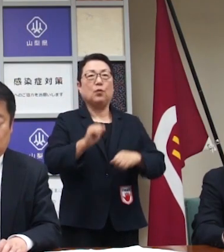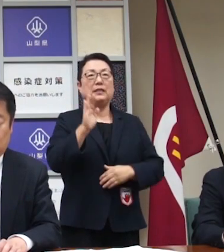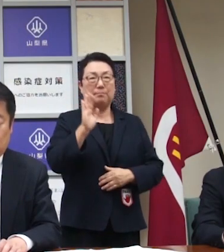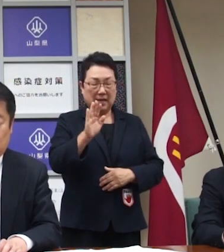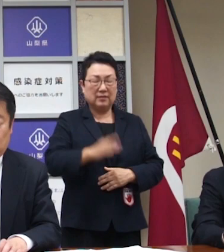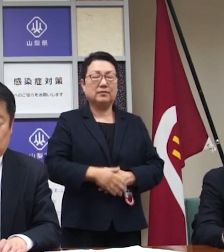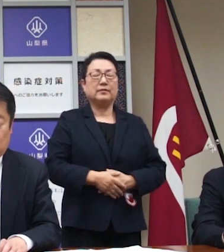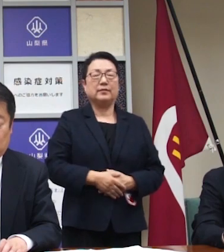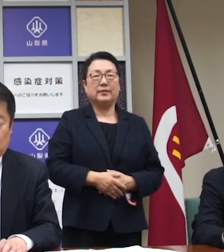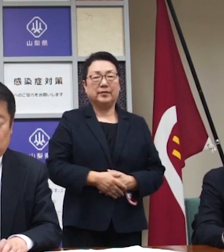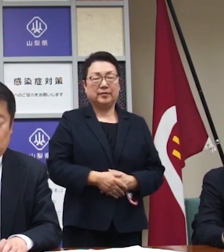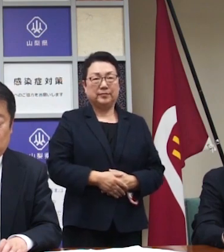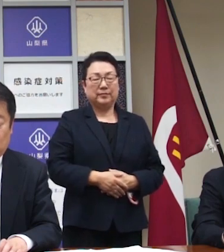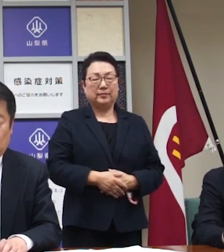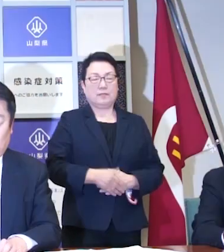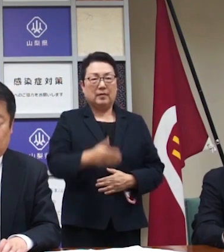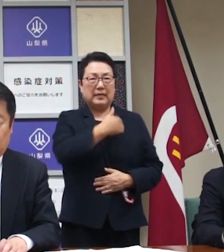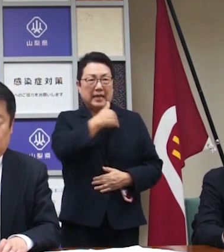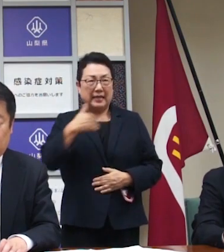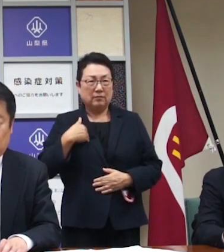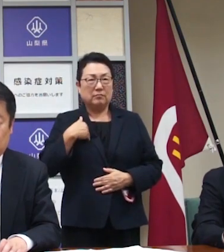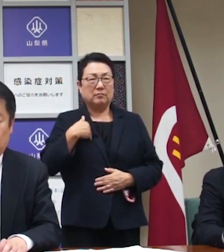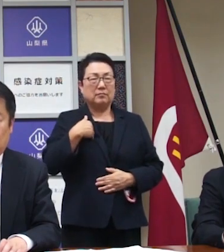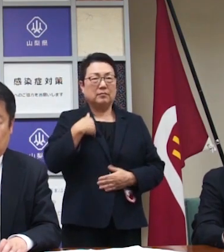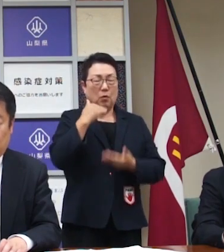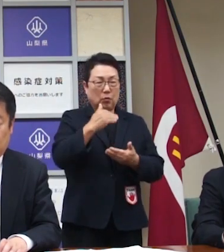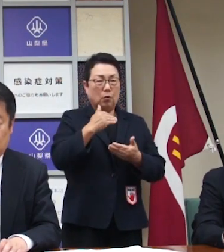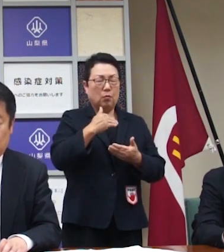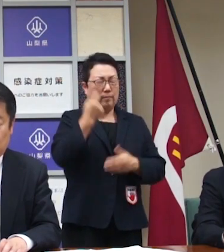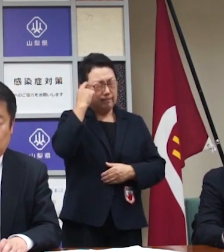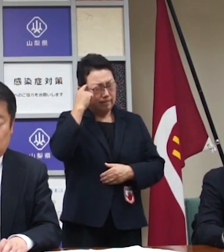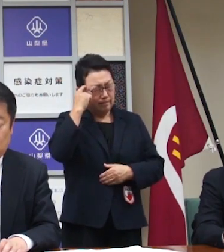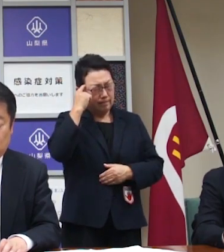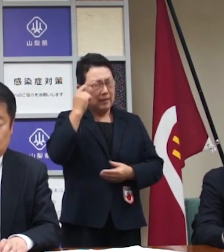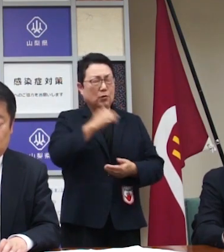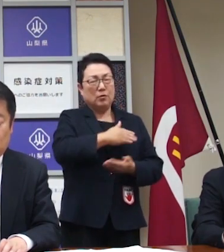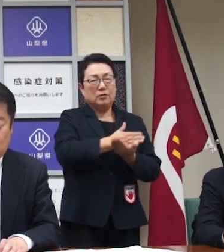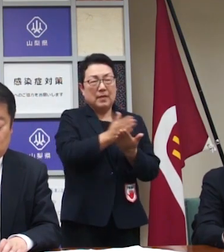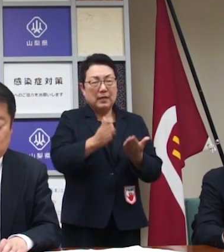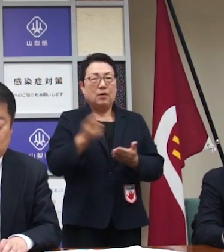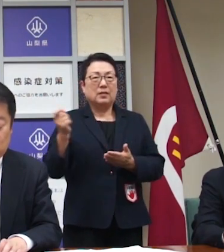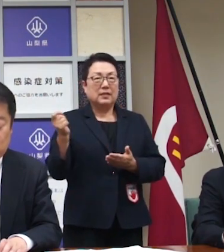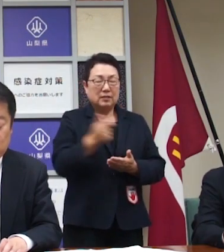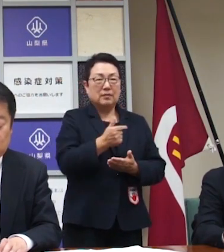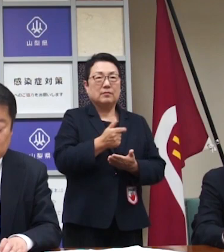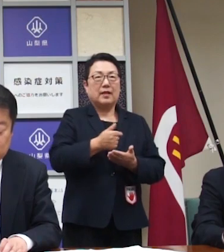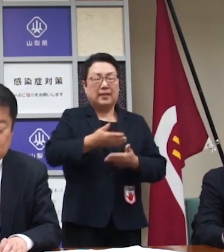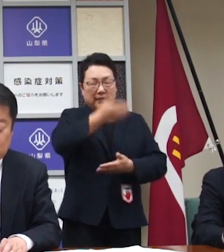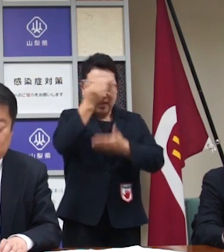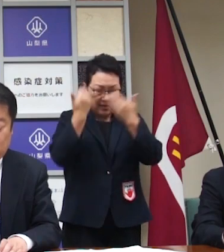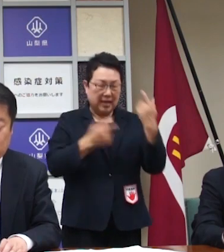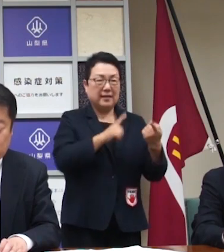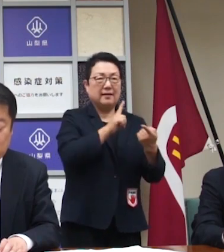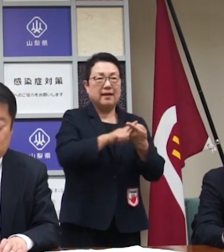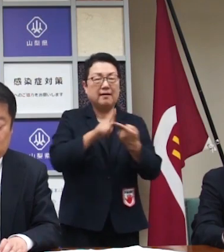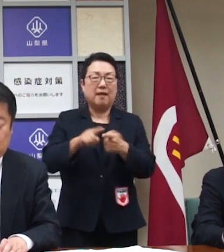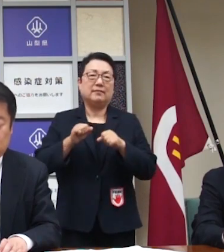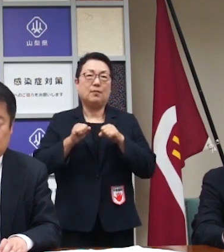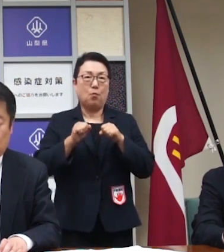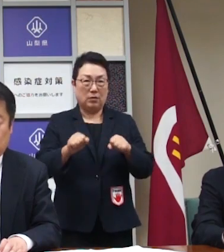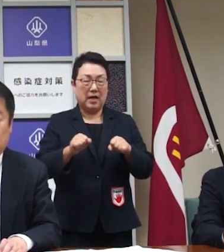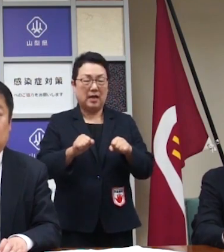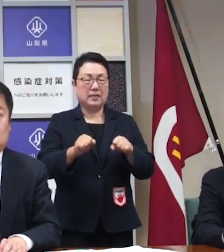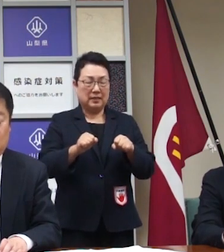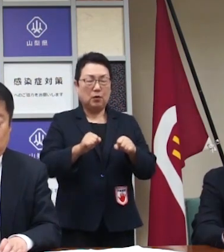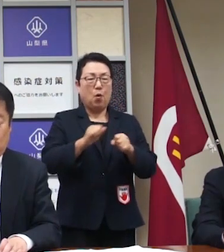ります。できること、考えることのすべてを、迅速、そして丁寧に的確に、行い、